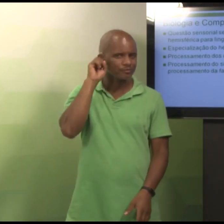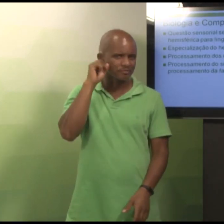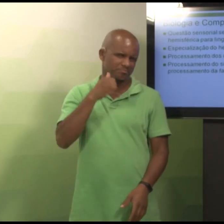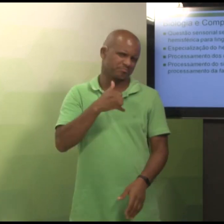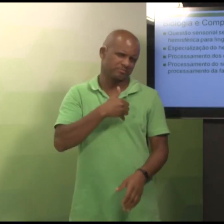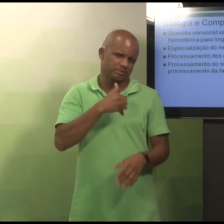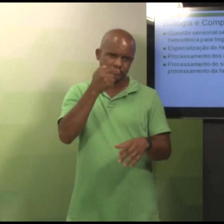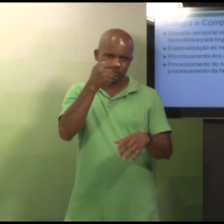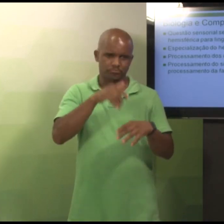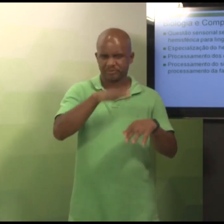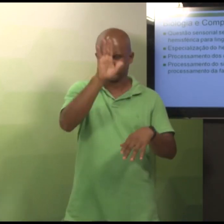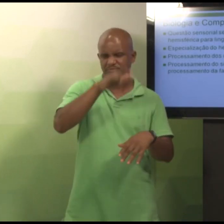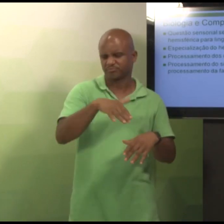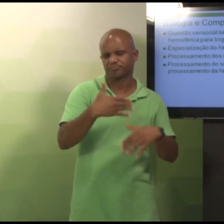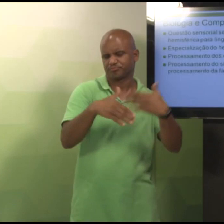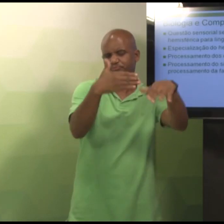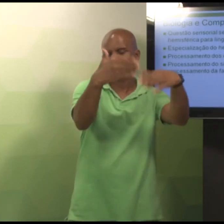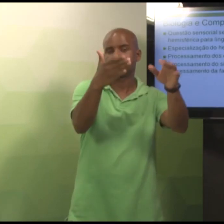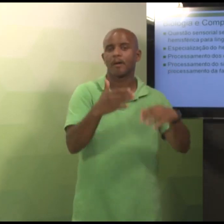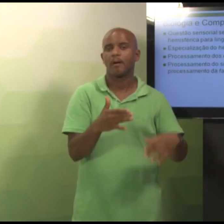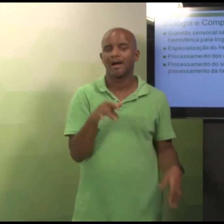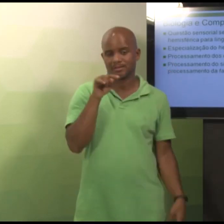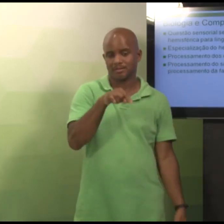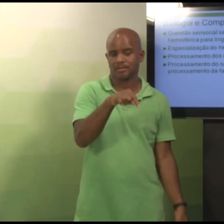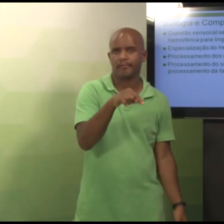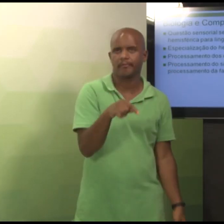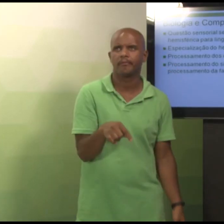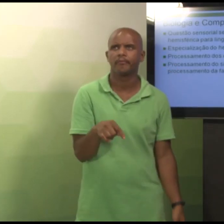Assim, os ouvintes, a partir dos 7 anos,